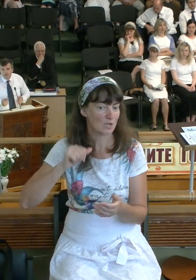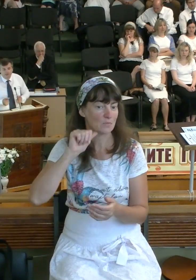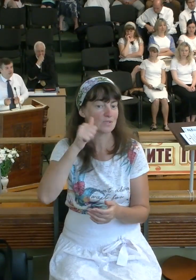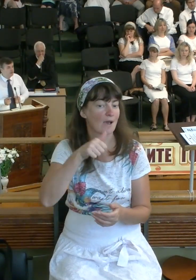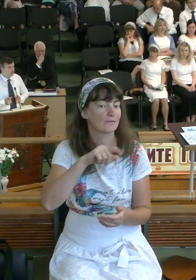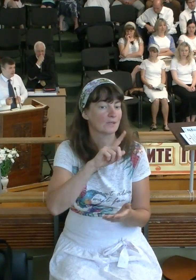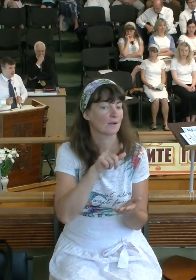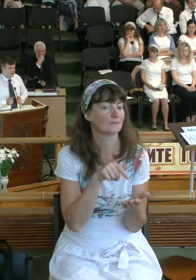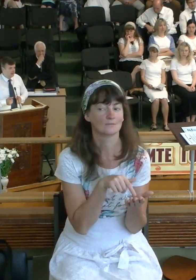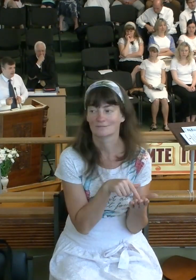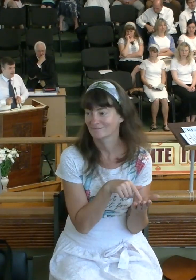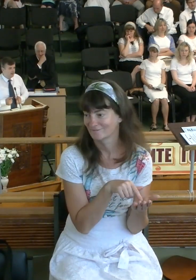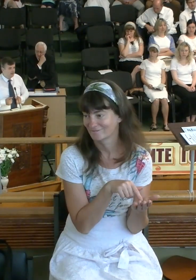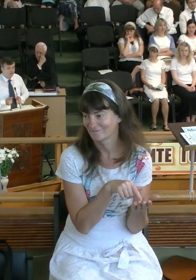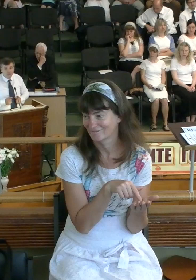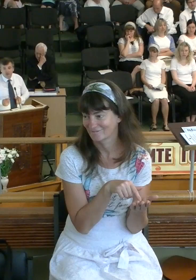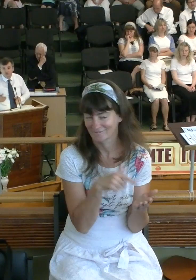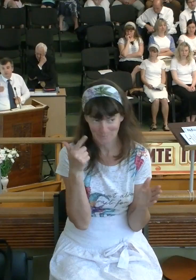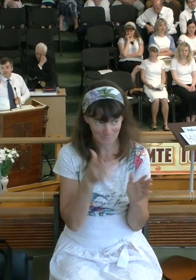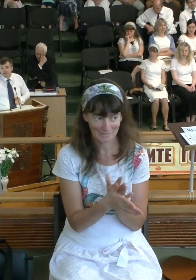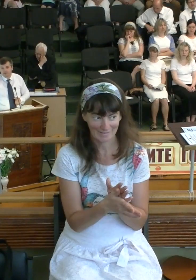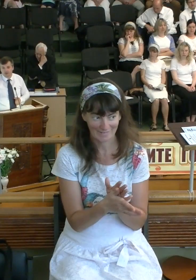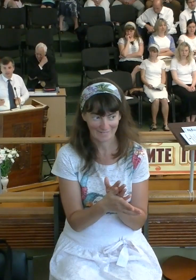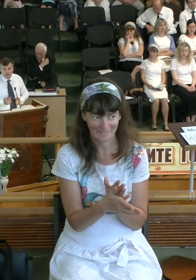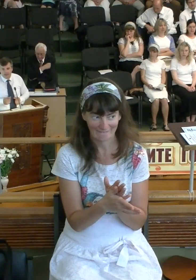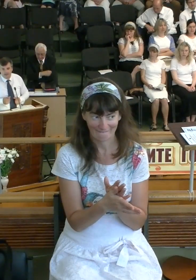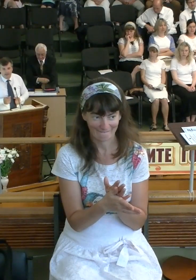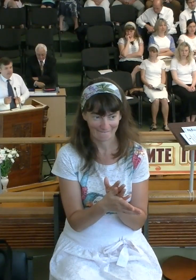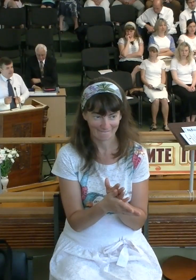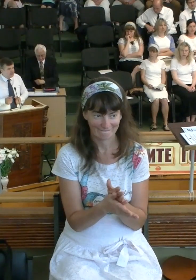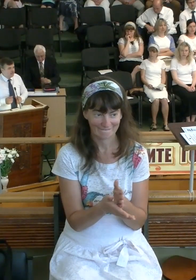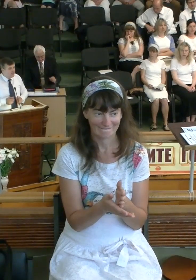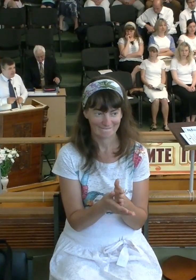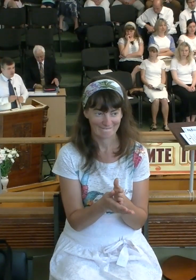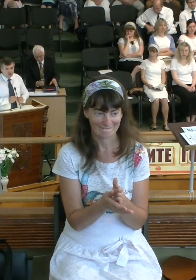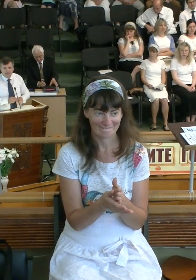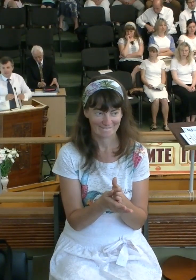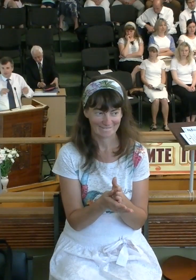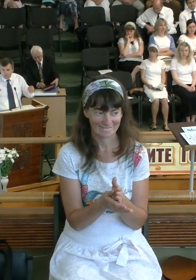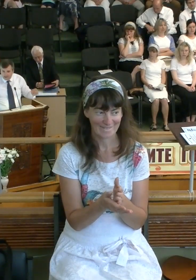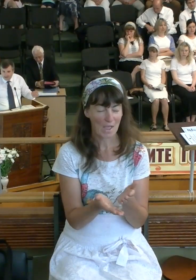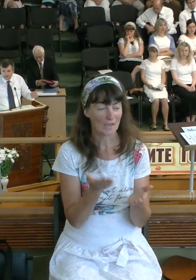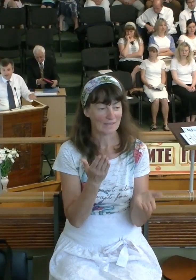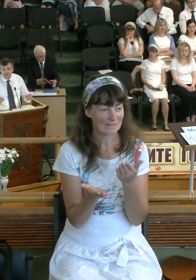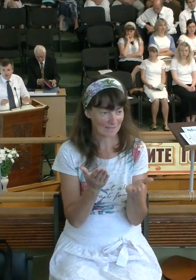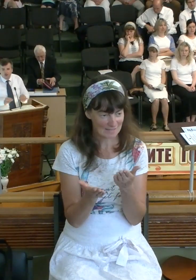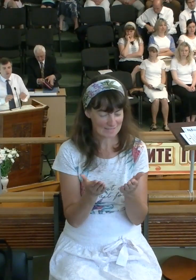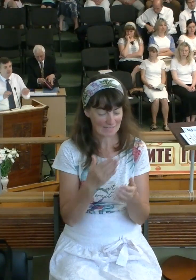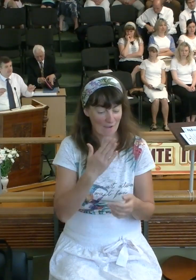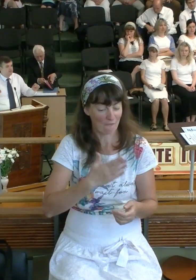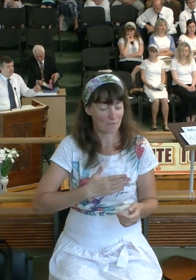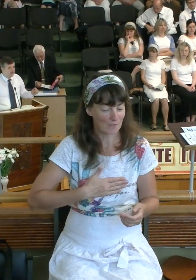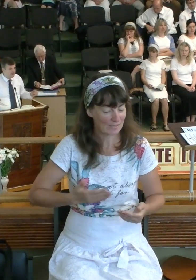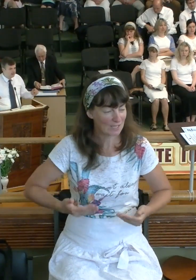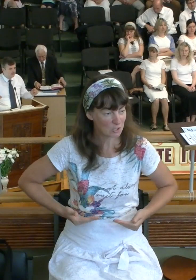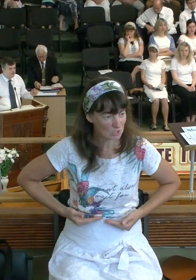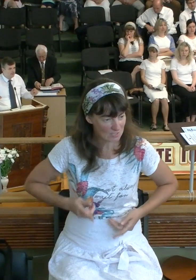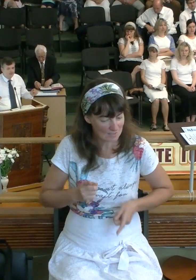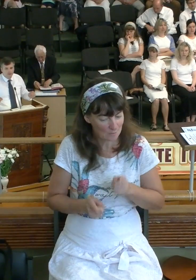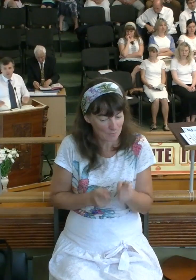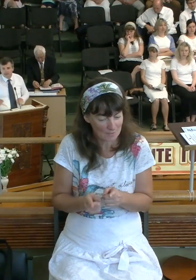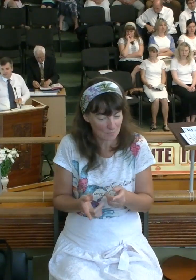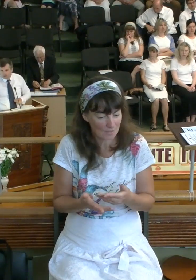преображенным в Иисуса Христа, то для чего мне завтрашний день? Если в моей жизни, в моем характере ничего не